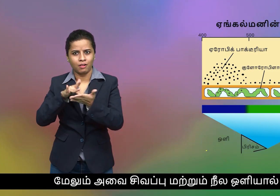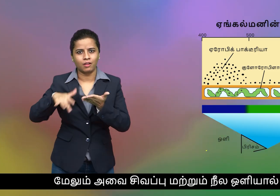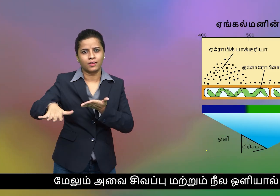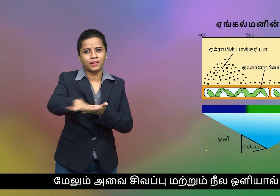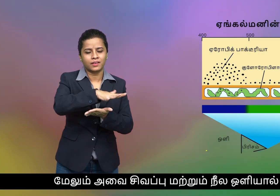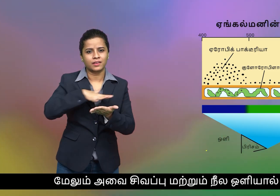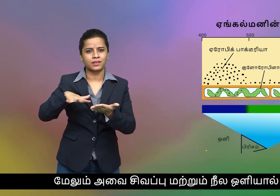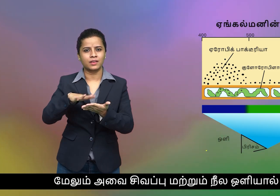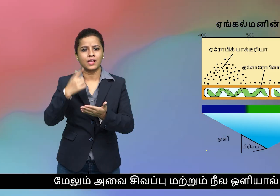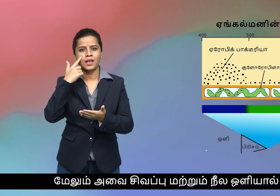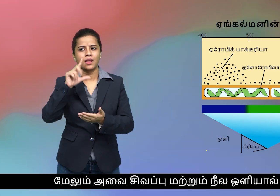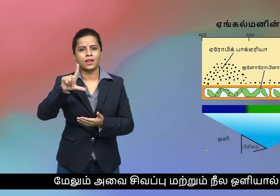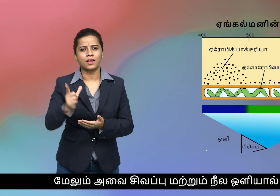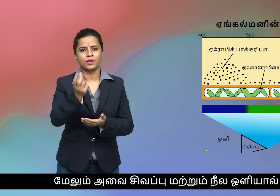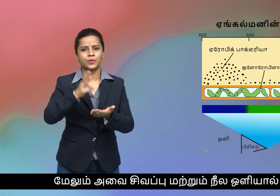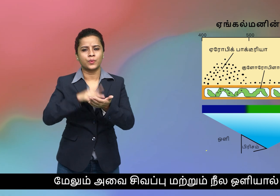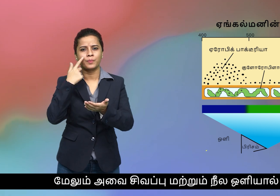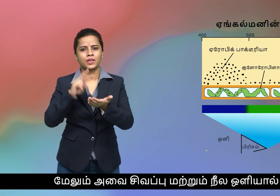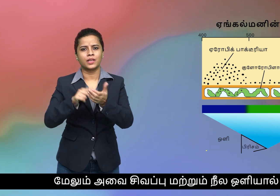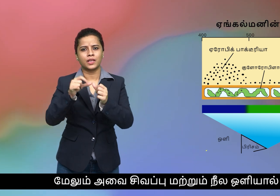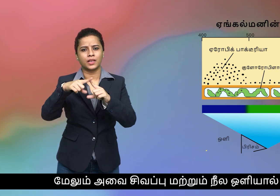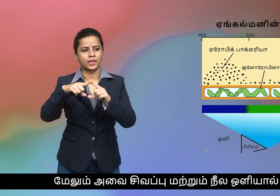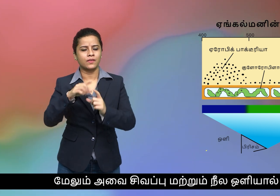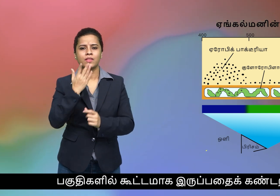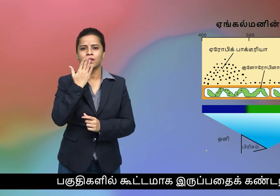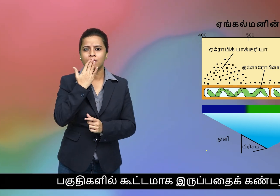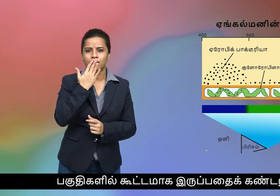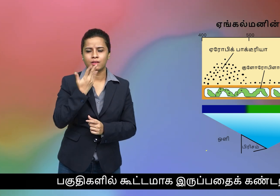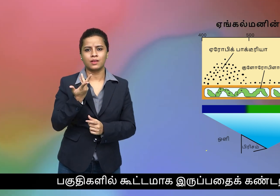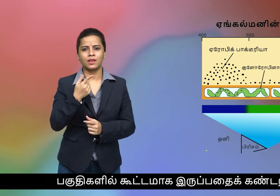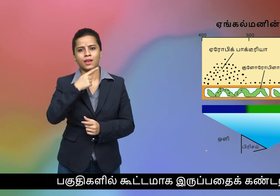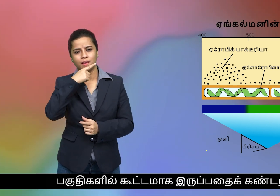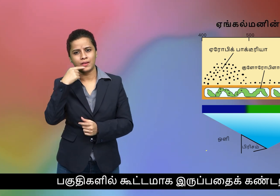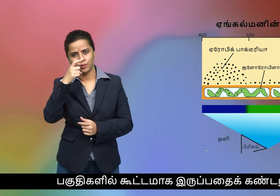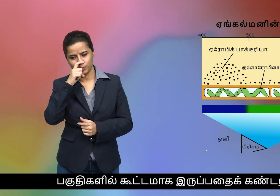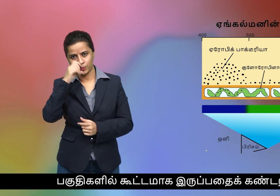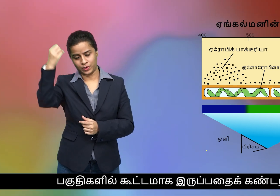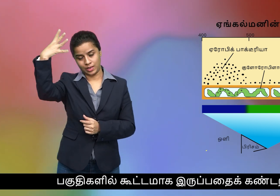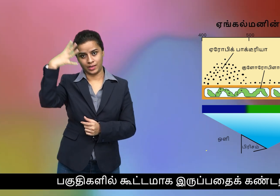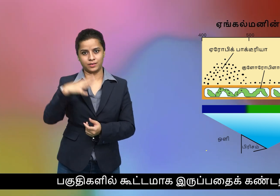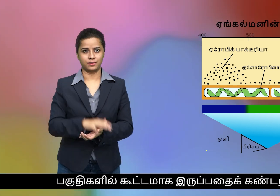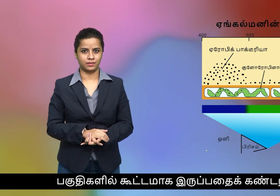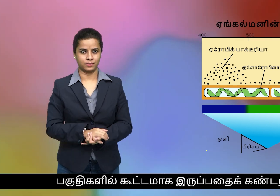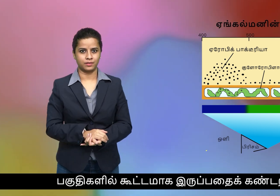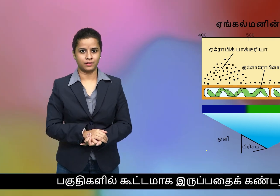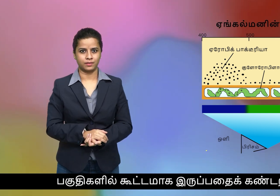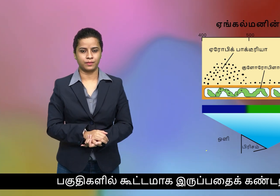மேலும் அவை சிவப்பு மற்றும் நீல ஒளியால் ஒளிரும் பகுதிகளில் கூட்டமாக இருப்பதை கண்டறிந்தார்.